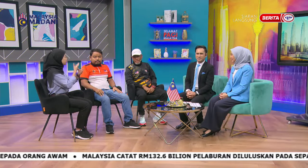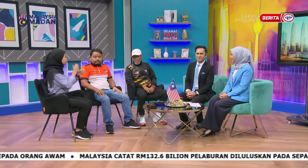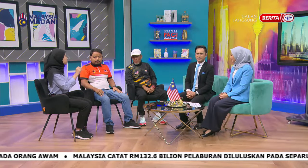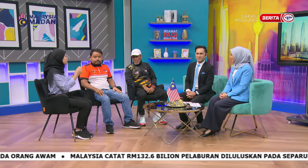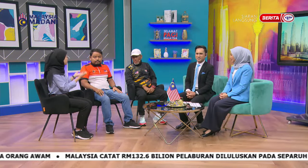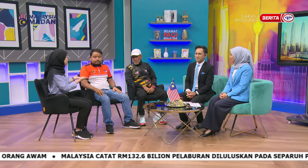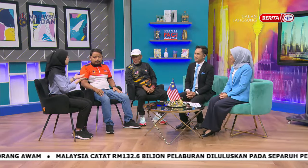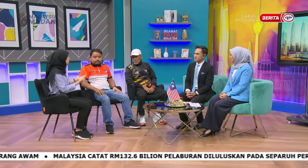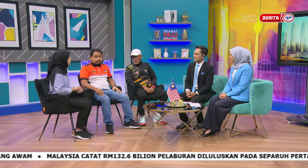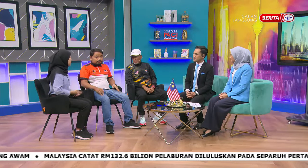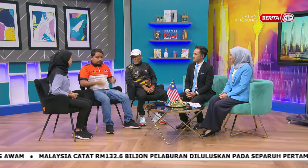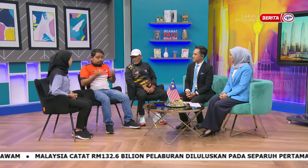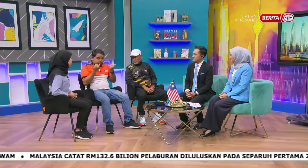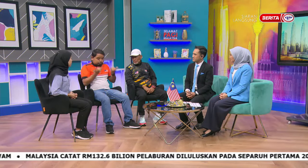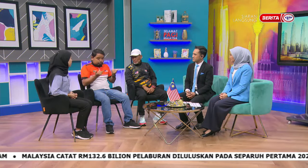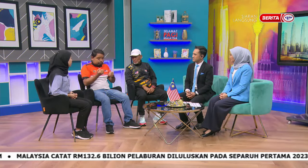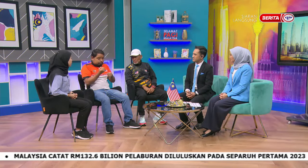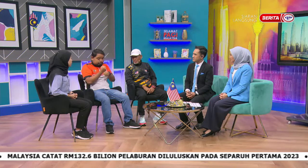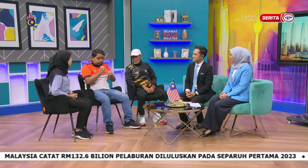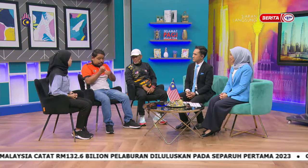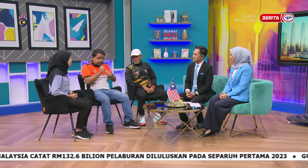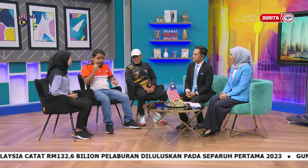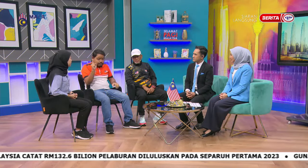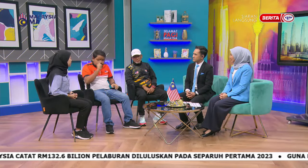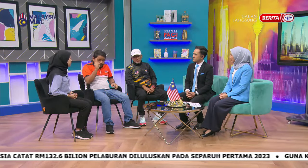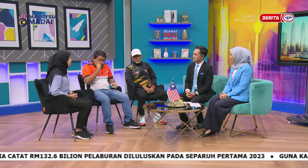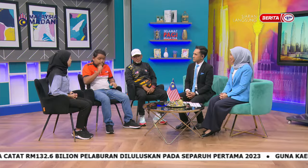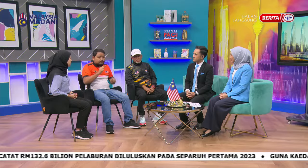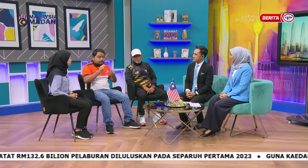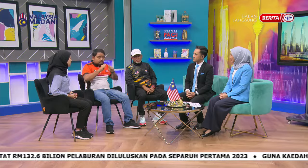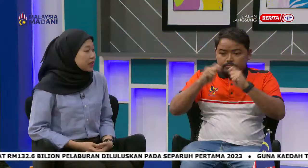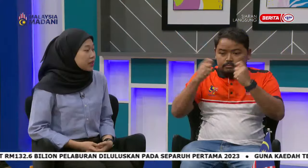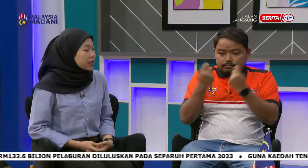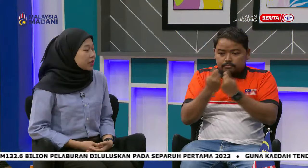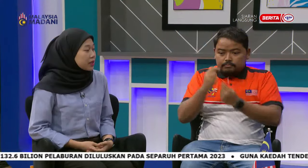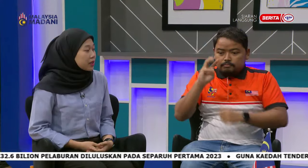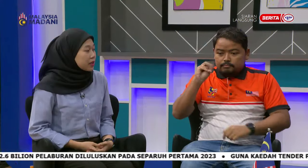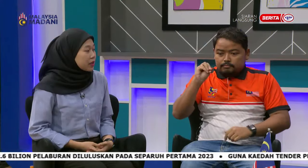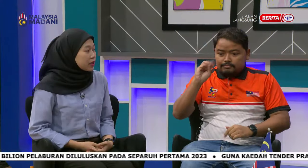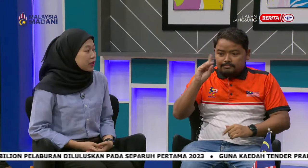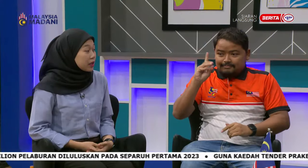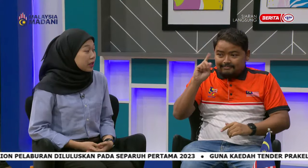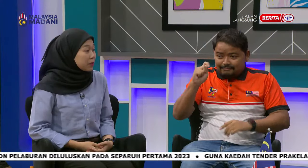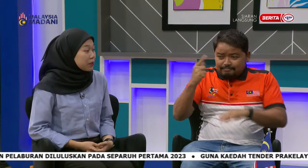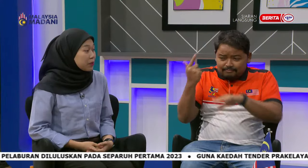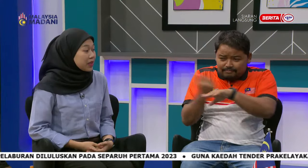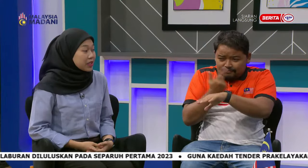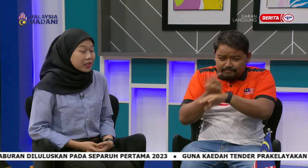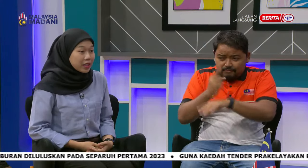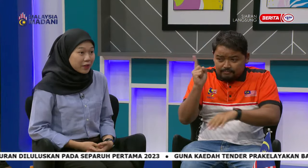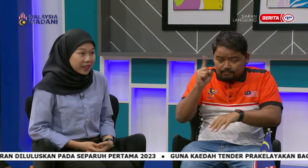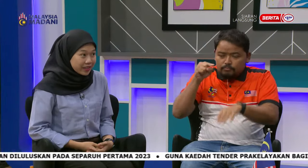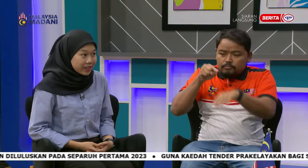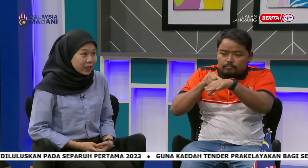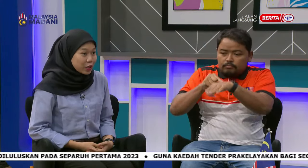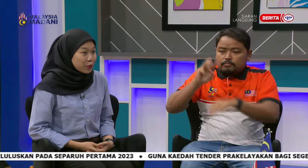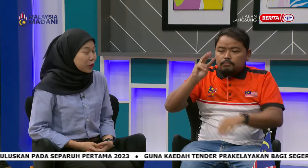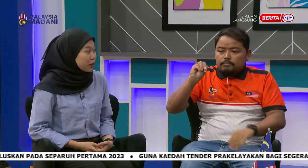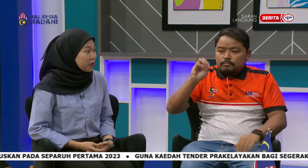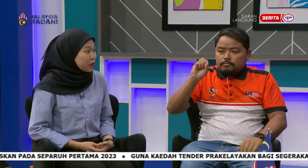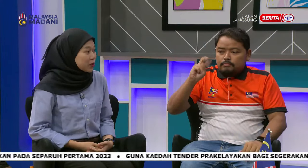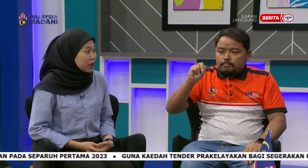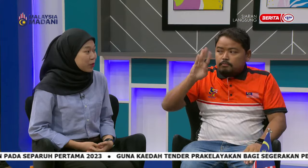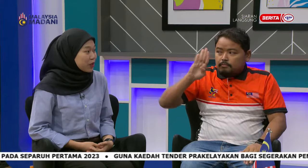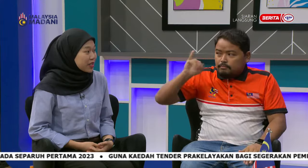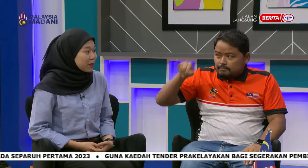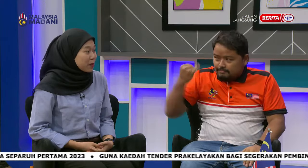ini baik untuk persediaan kali ini kita tim relation of Tiger